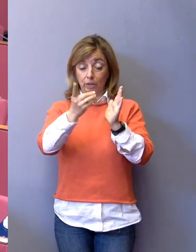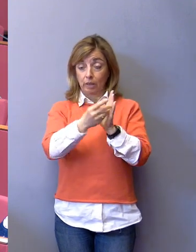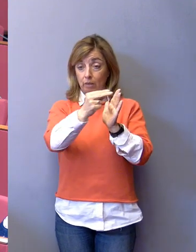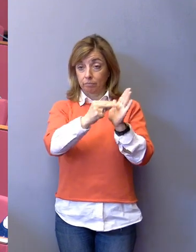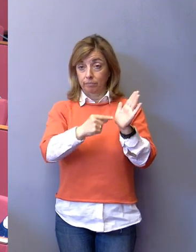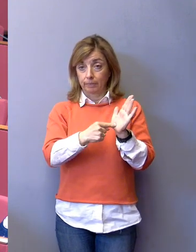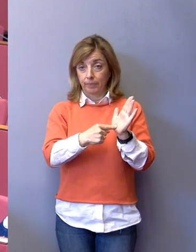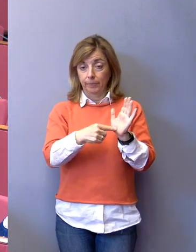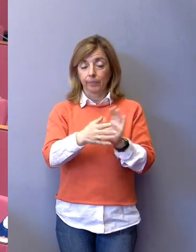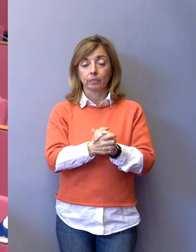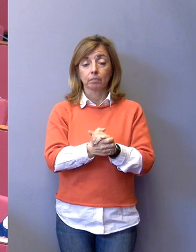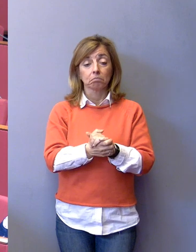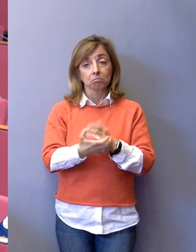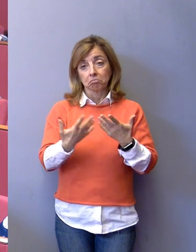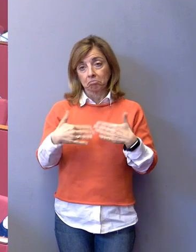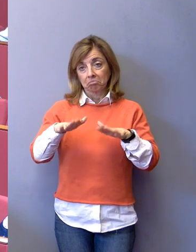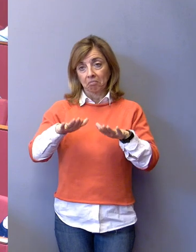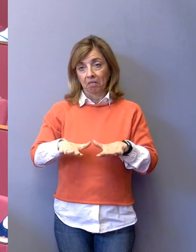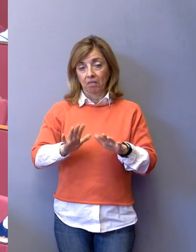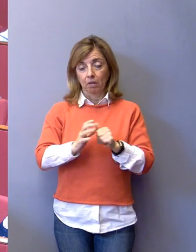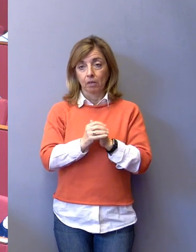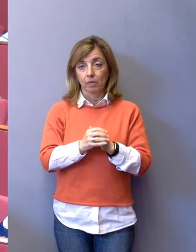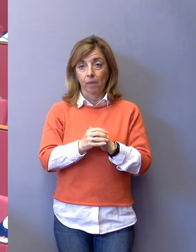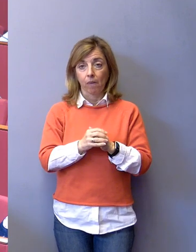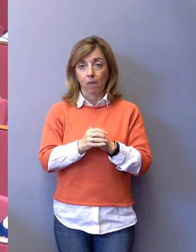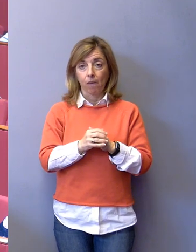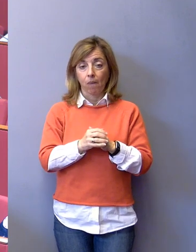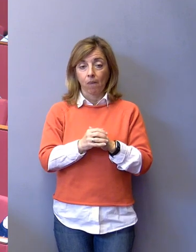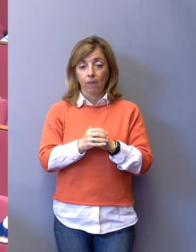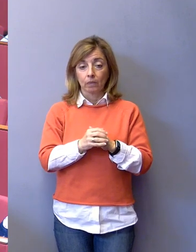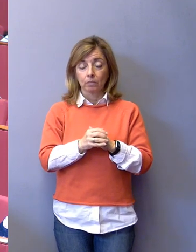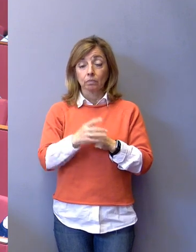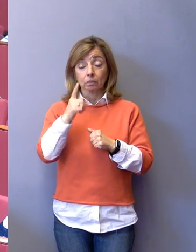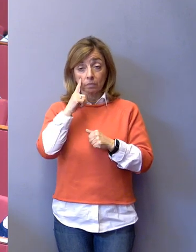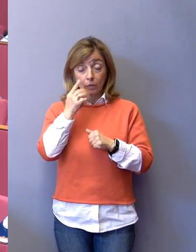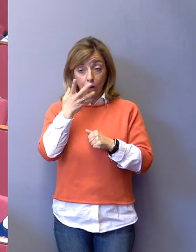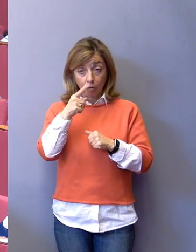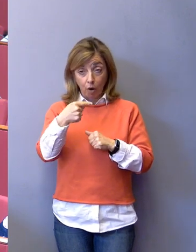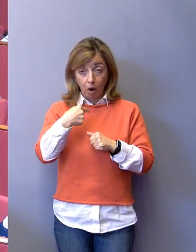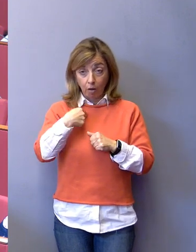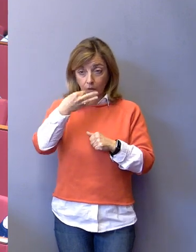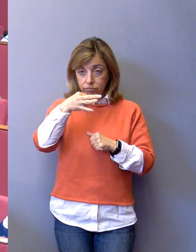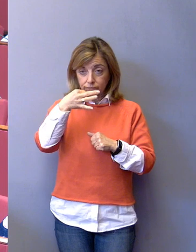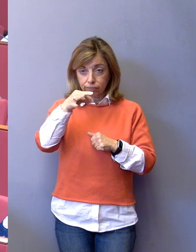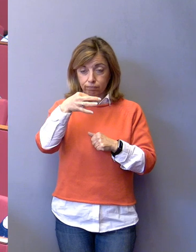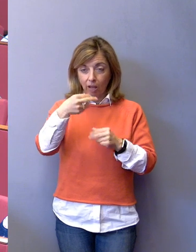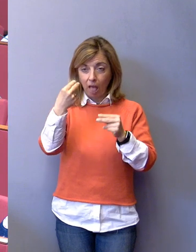e mi fermo qui non so se vuole presidente che io illustri anche l'emendamento oppure